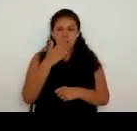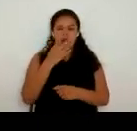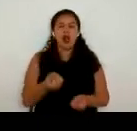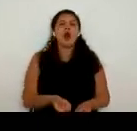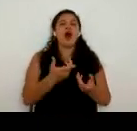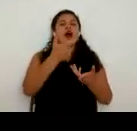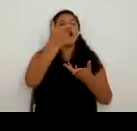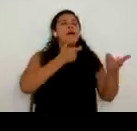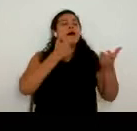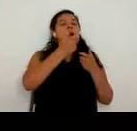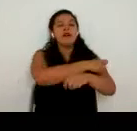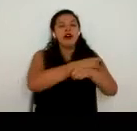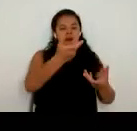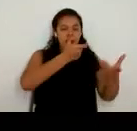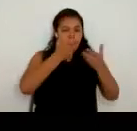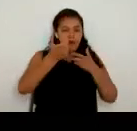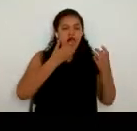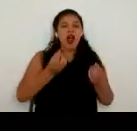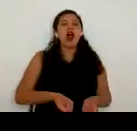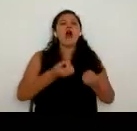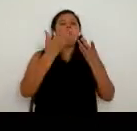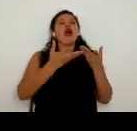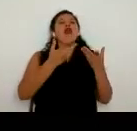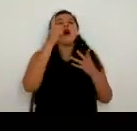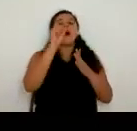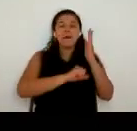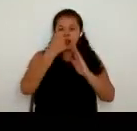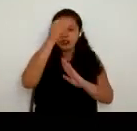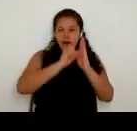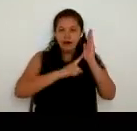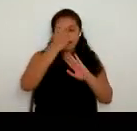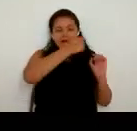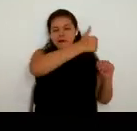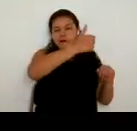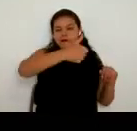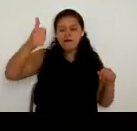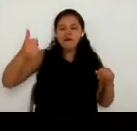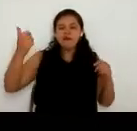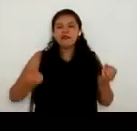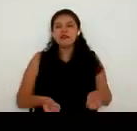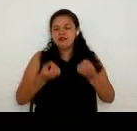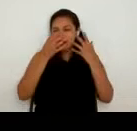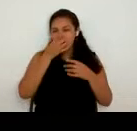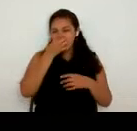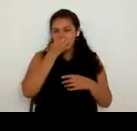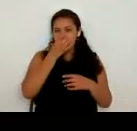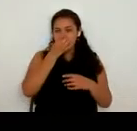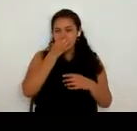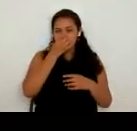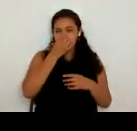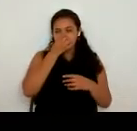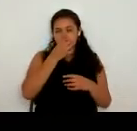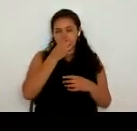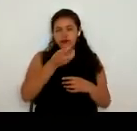ese ingreso familiar cuánto le correspondería mensualmente a cada uno de los integrantes de la familia eso lo podemos